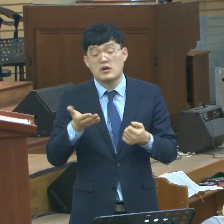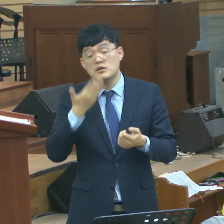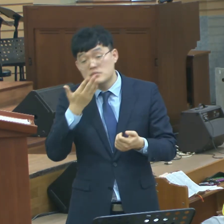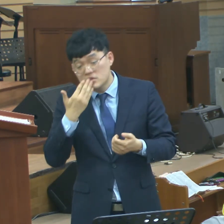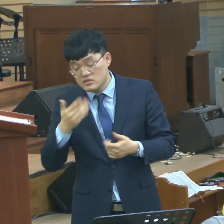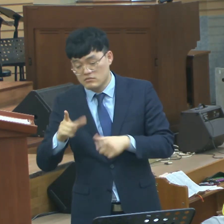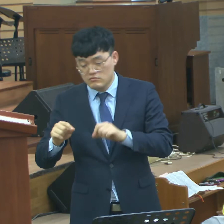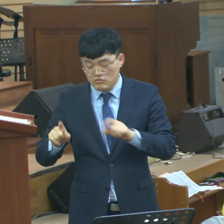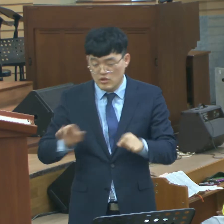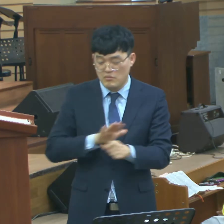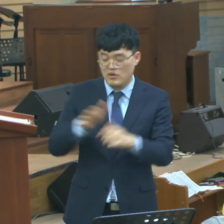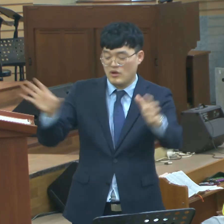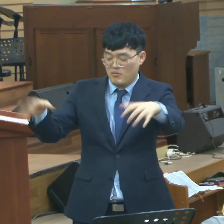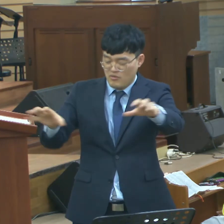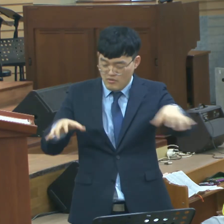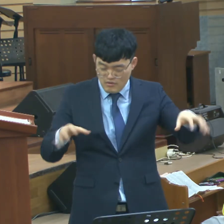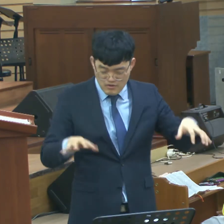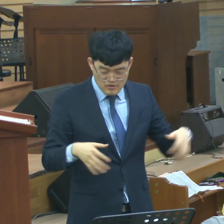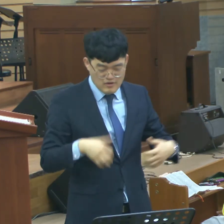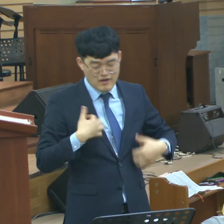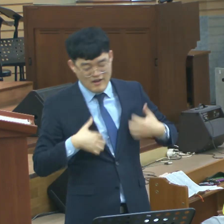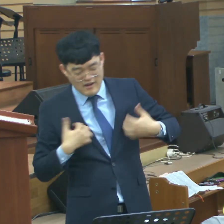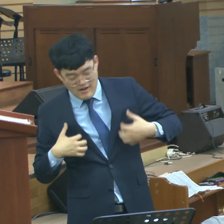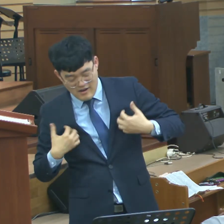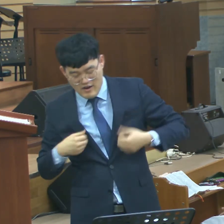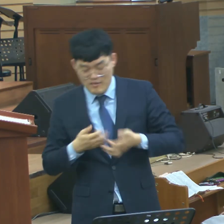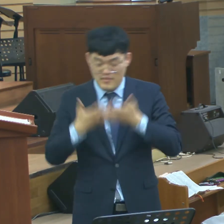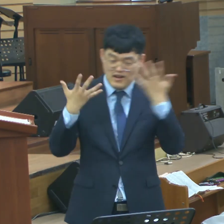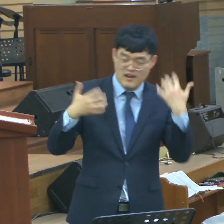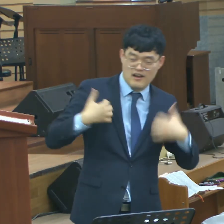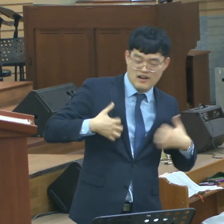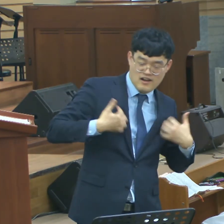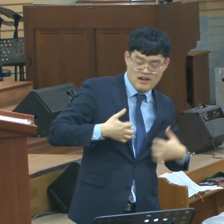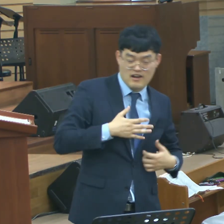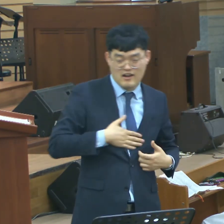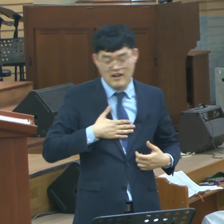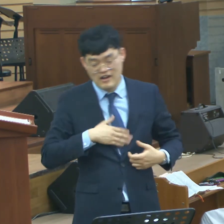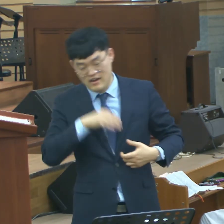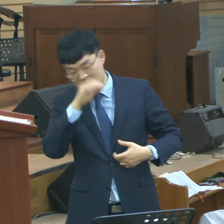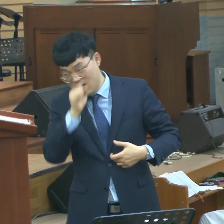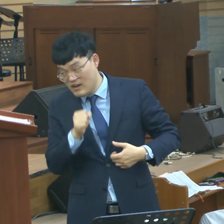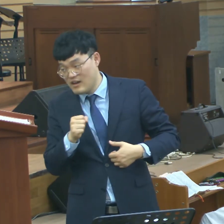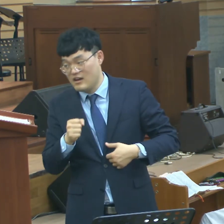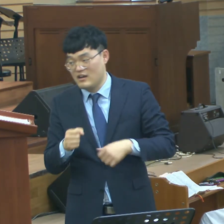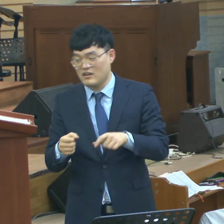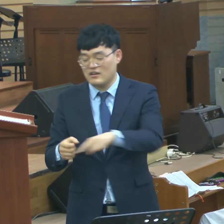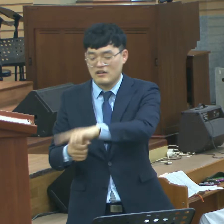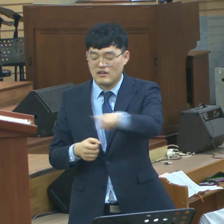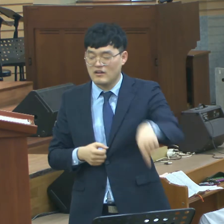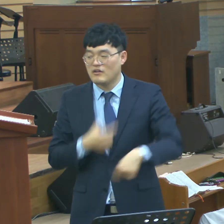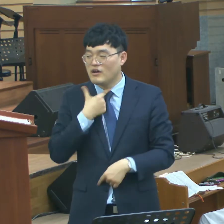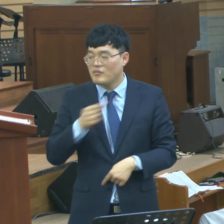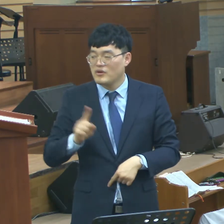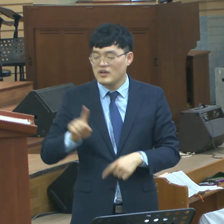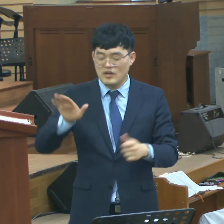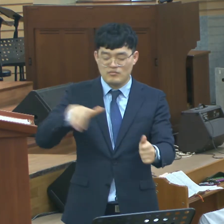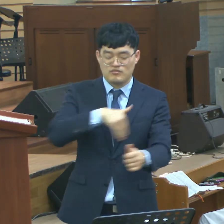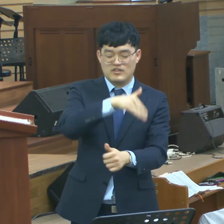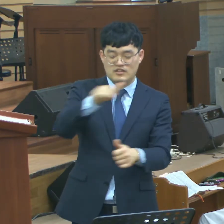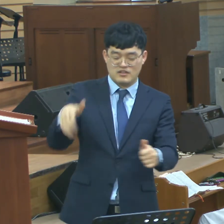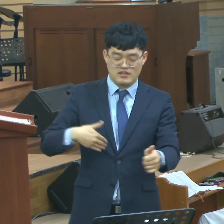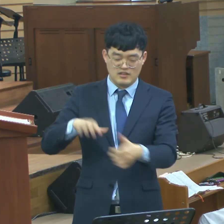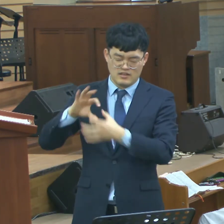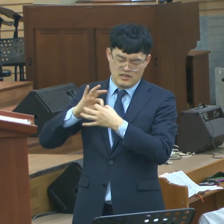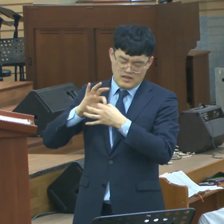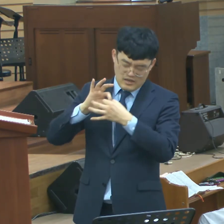우리 구역 모임 하듯이 막 굉장히 화기애애하고 너무너무 좋아요. 그리고 이분들의 소원이 뭐냐면 이 분위기를 계속